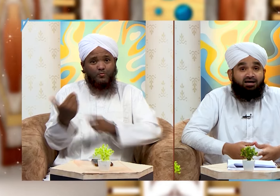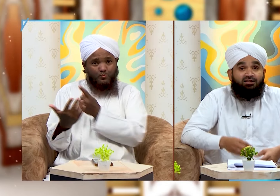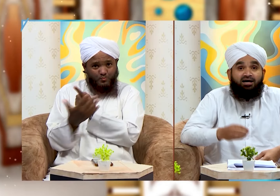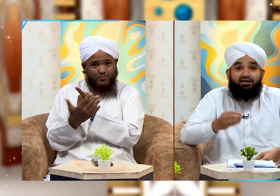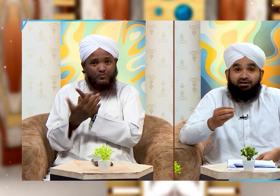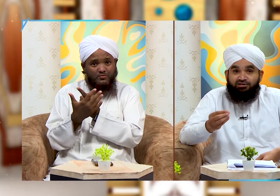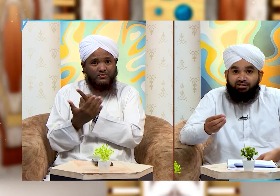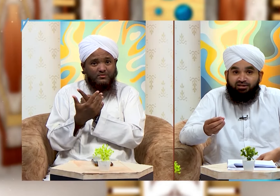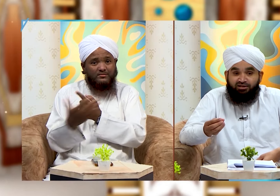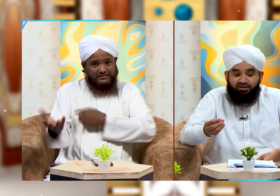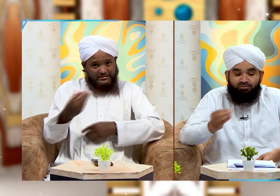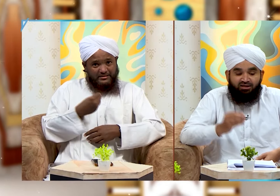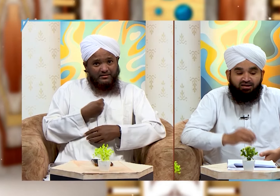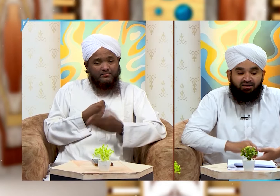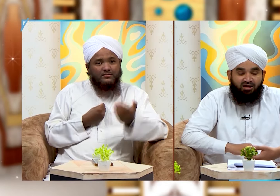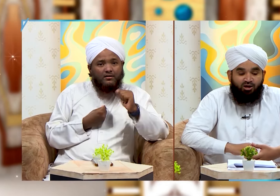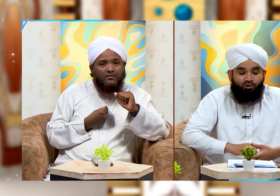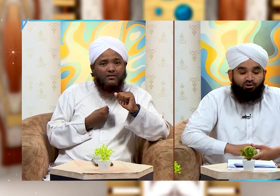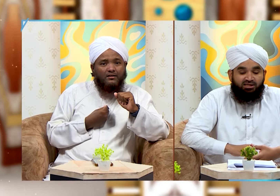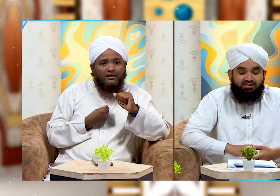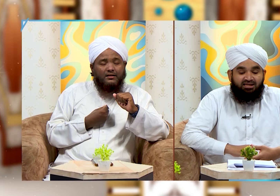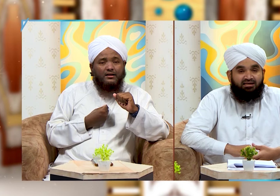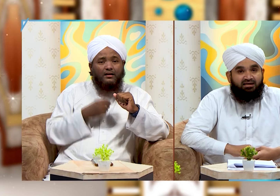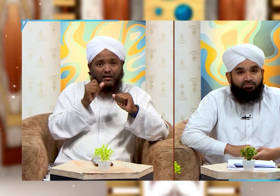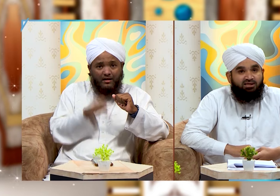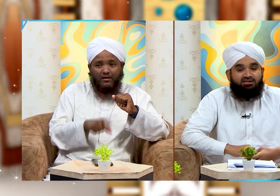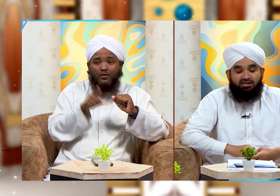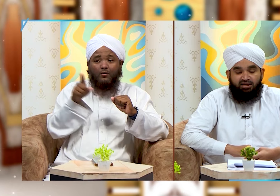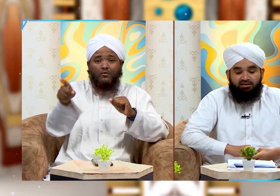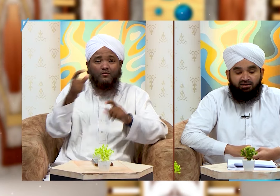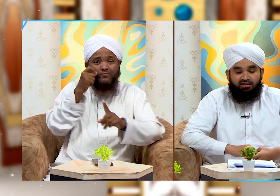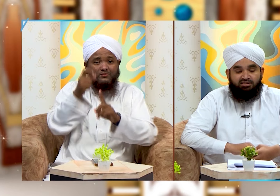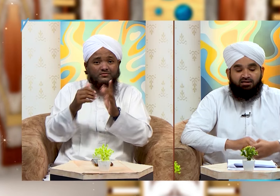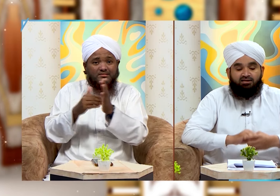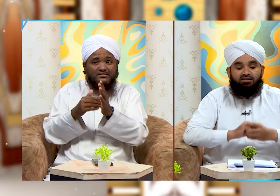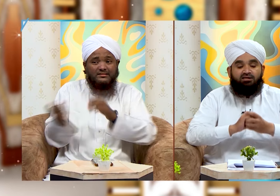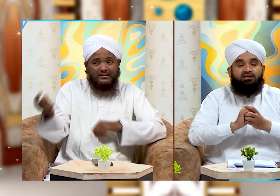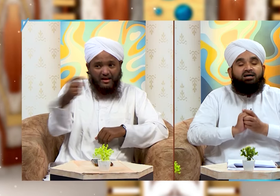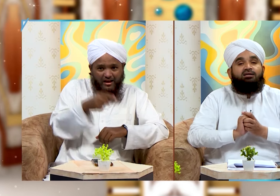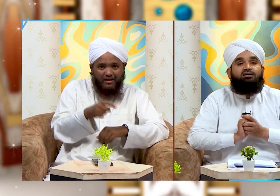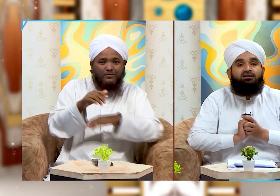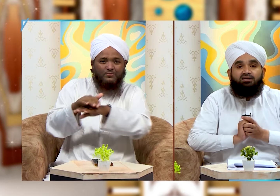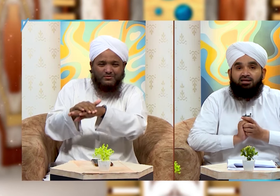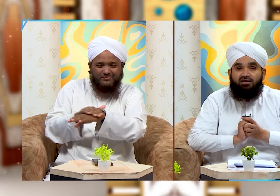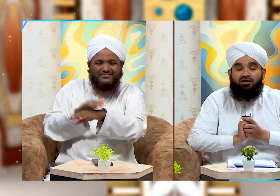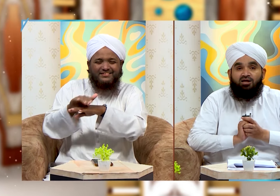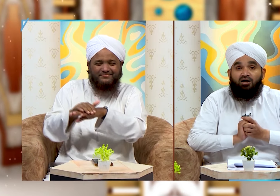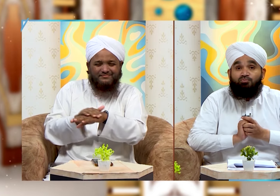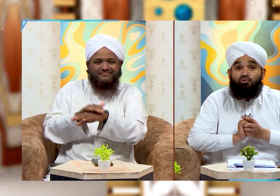ادائے حق کی ترغیب دے کر اور اسے نرمی کے ساتھ تقاضہ کرنے کی ہدایت کر کے ہم